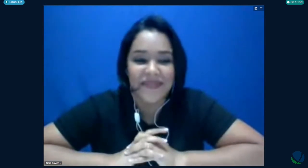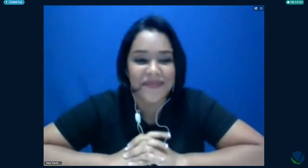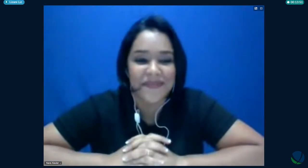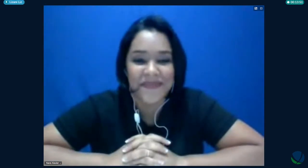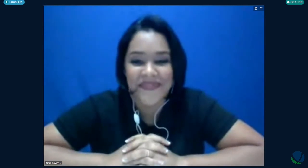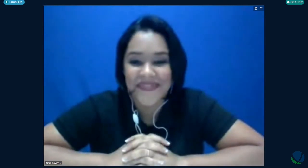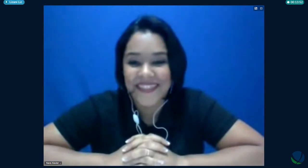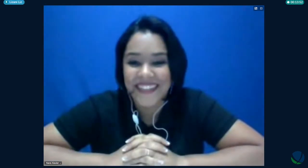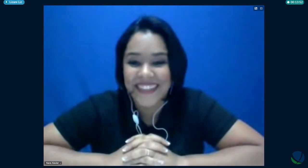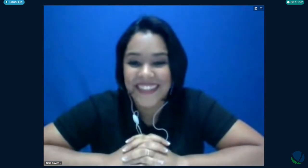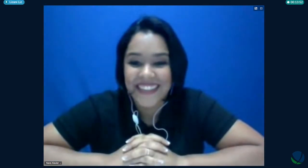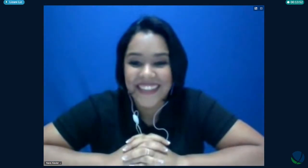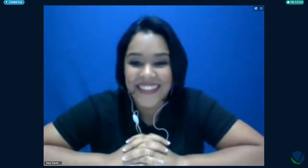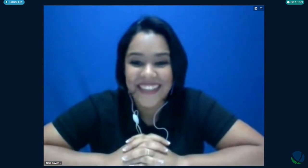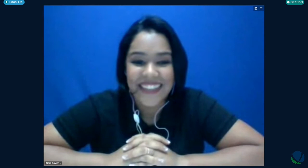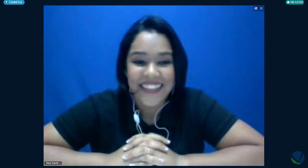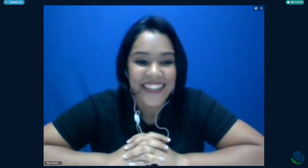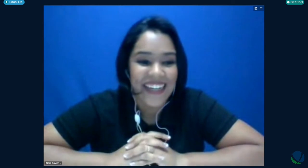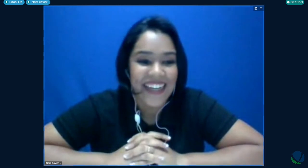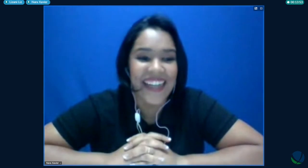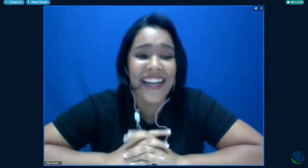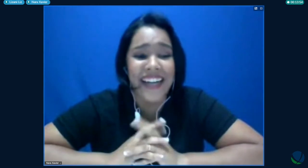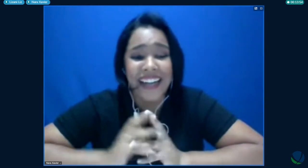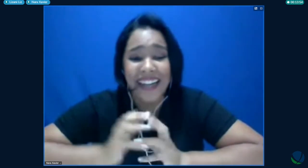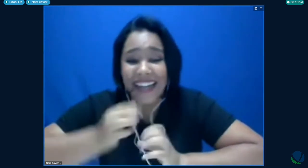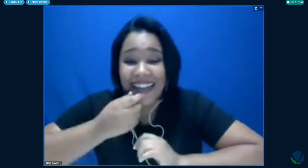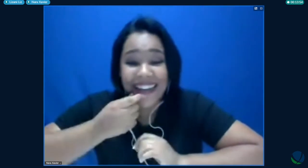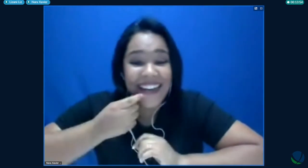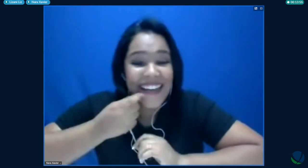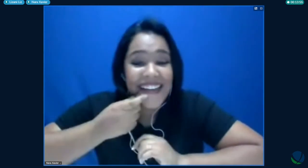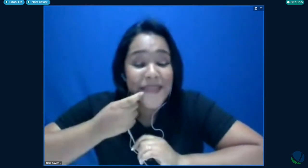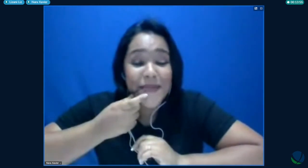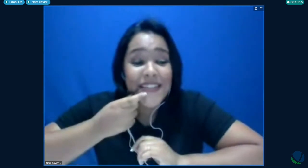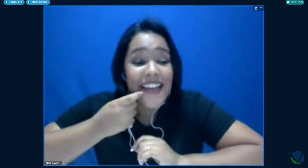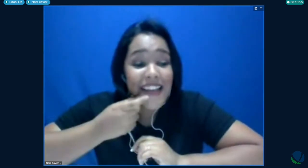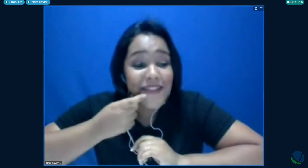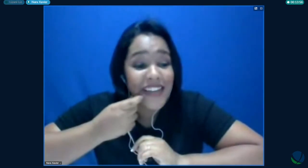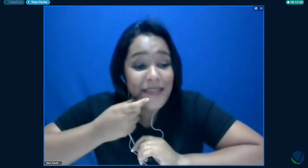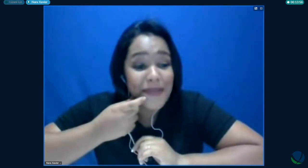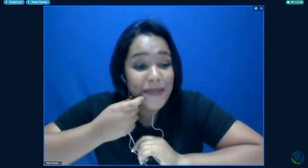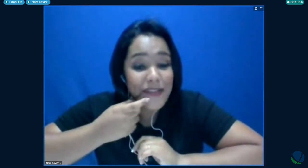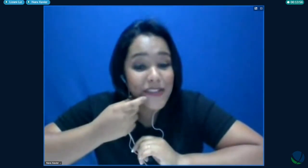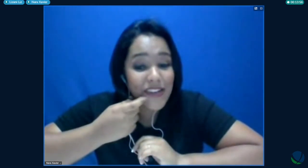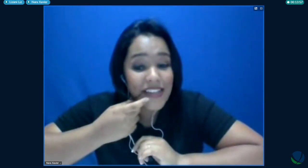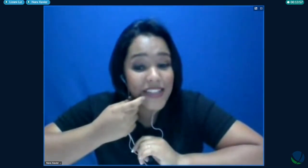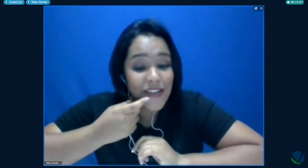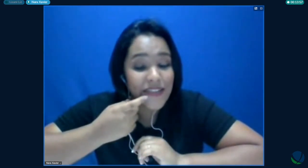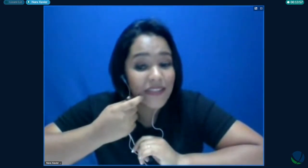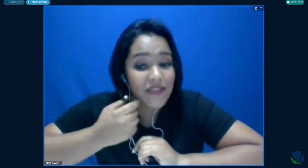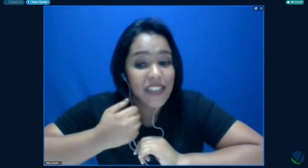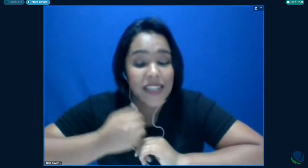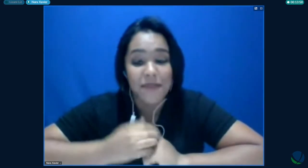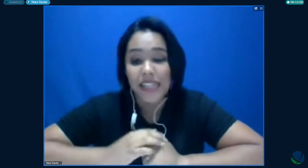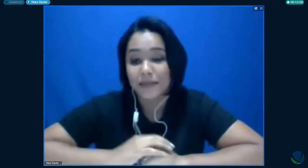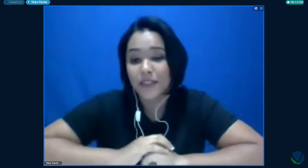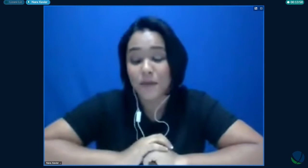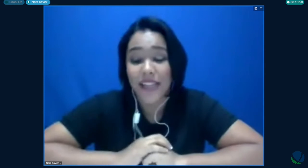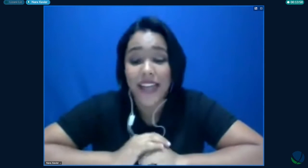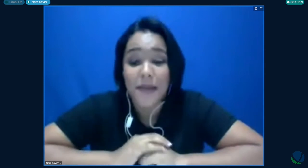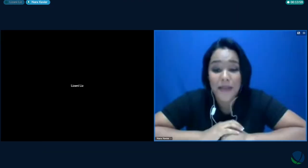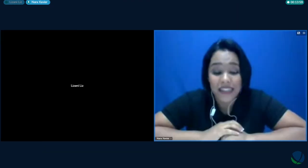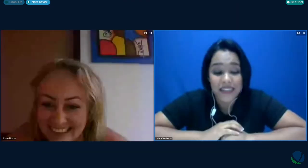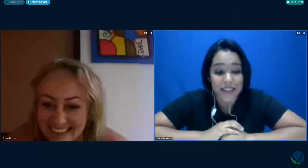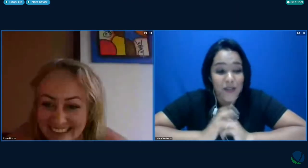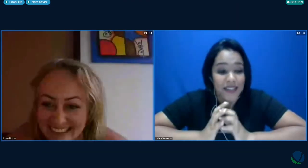Não, e a tua apresentação, coisa mais linda do mundo, com teus fotinhos. Mulher, eu falei para o professor, eu acho que eu fui a que mais